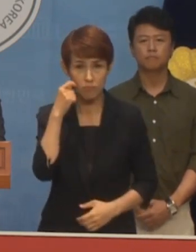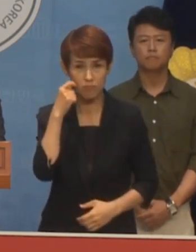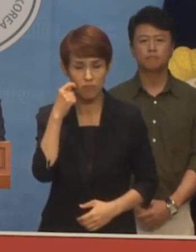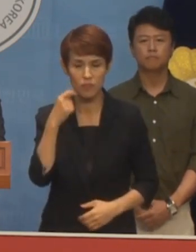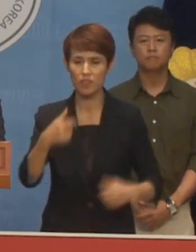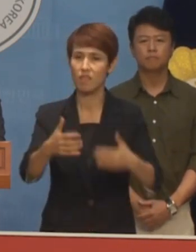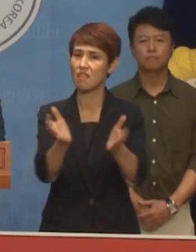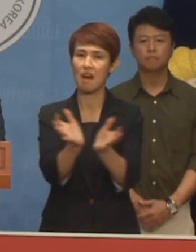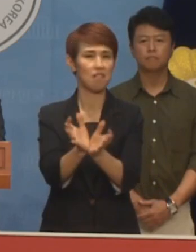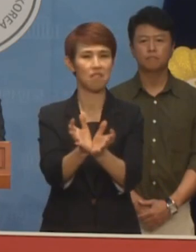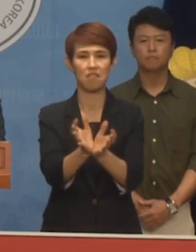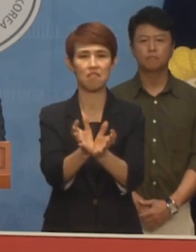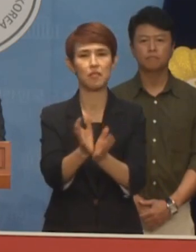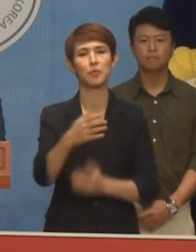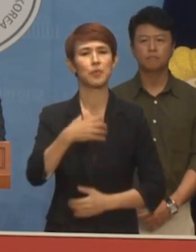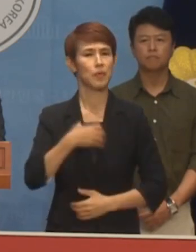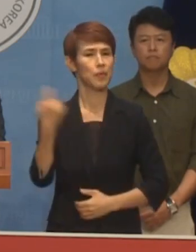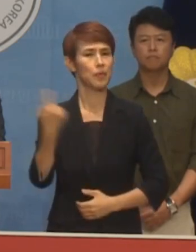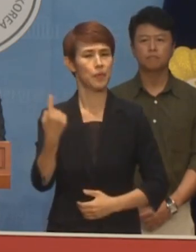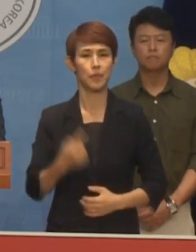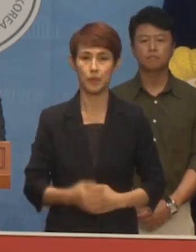당은 존폐의 기로에 설 것입니다.